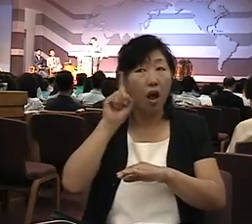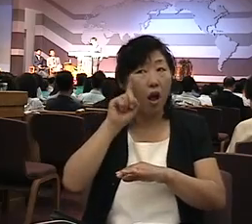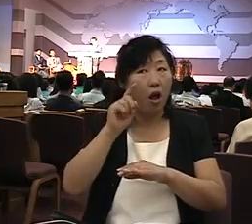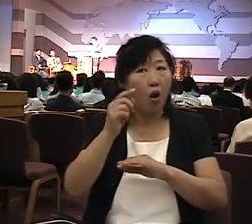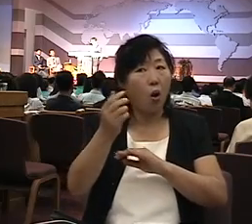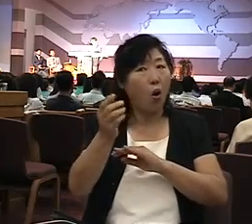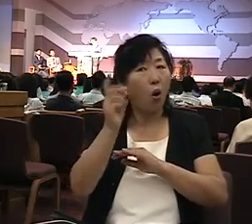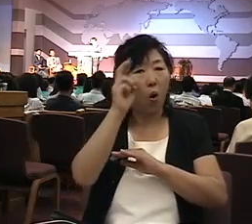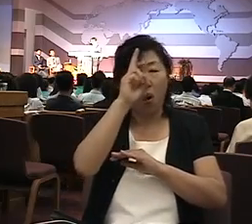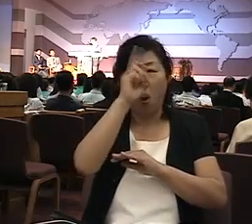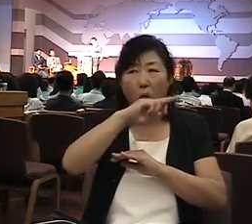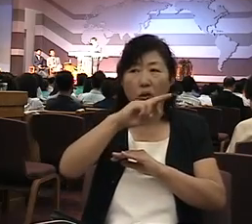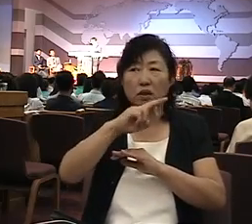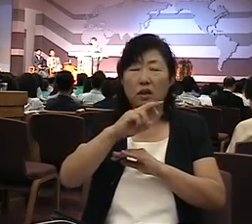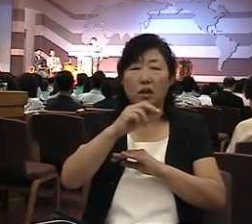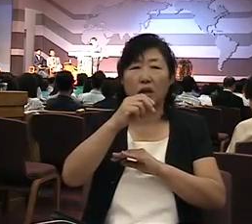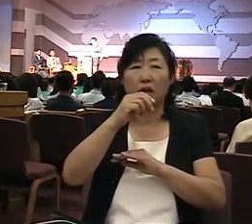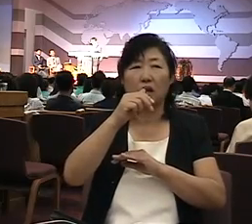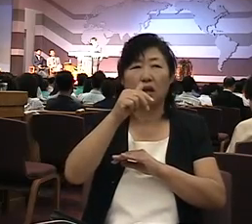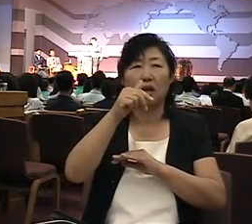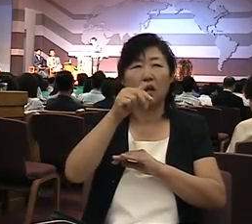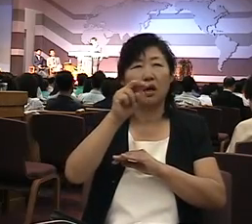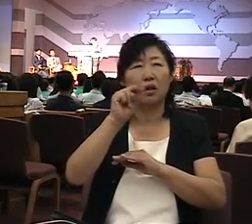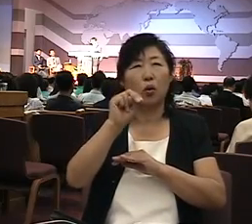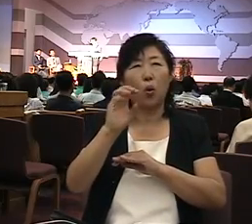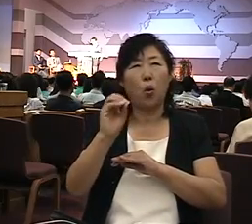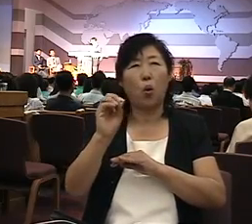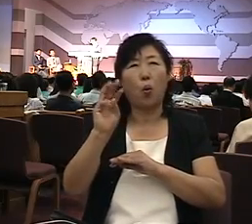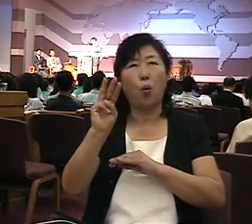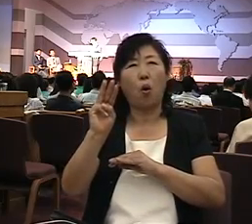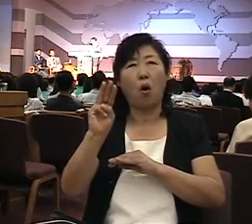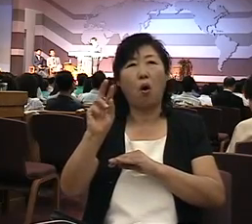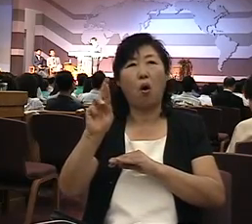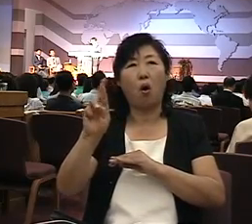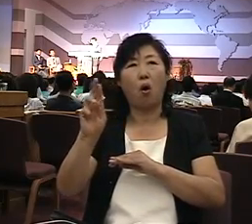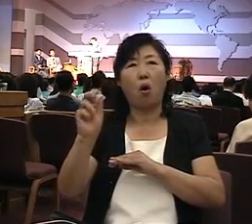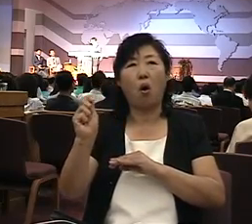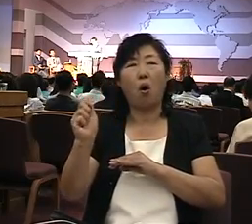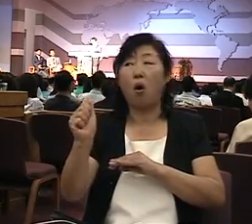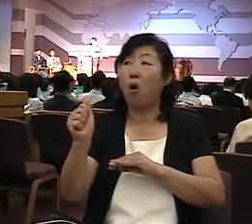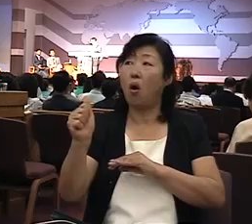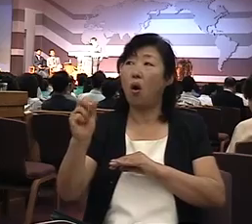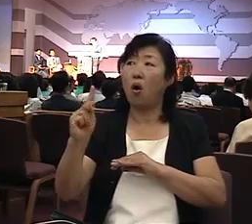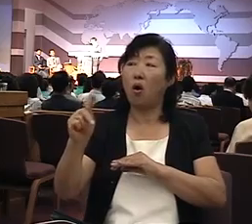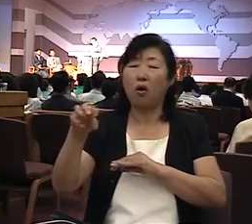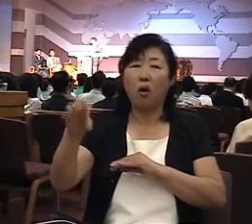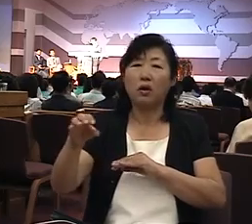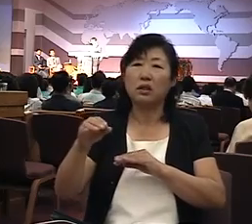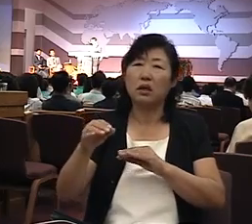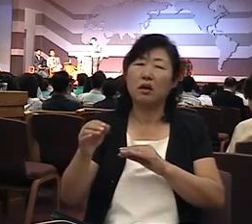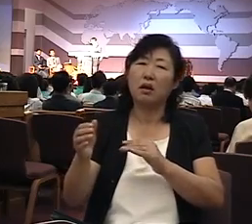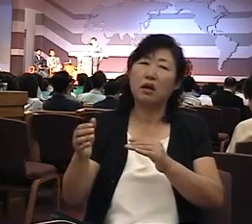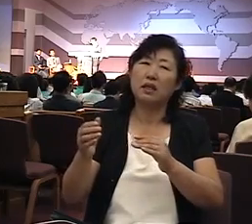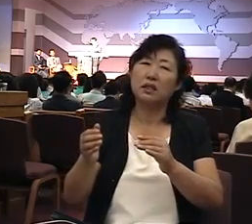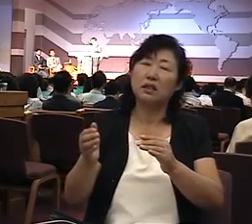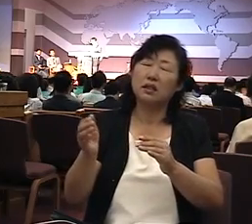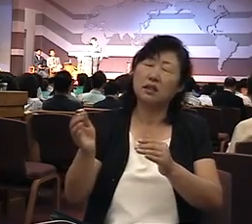있는 한국장의사에서 천국 환송 예배 또 하관 예배가 있겠습니다. 하관 예배는 LA에